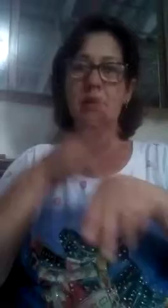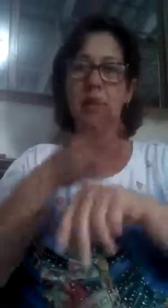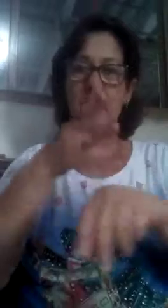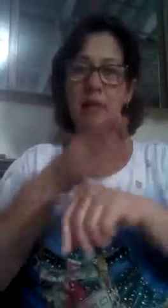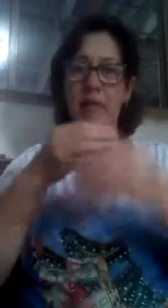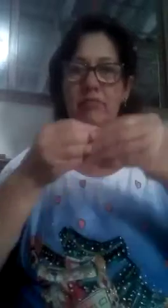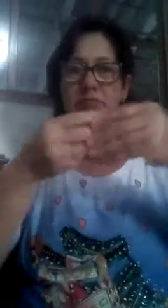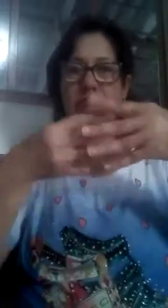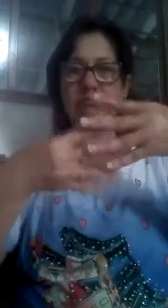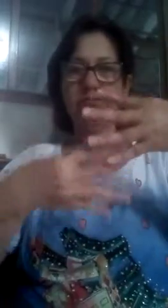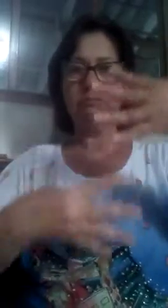chamam é pra falar assim,